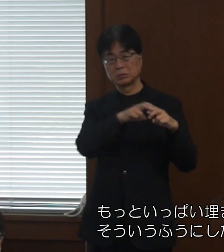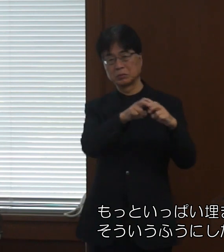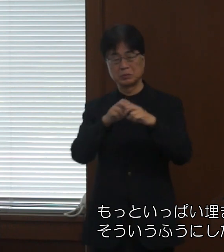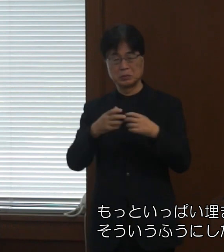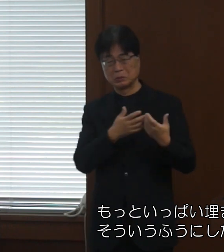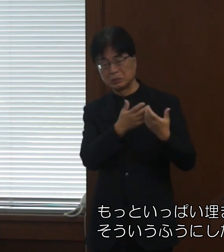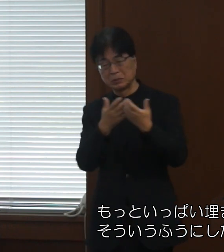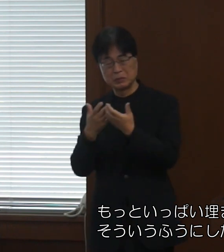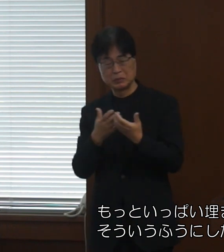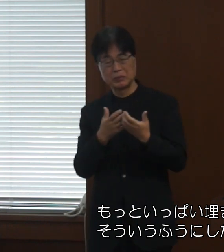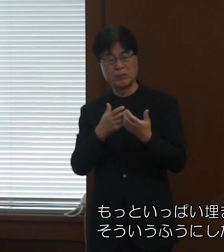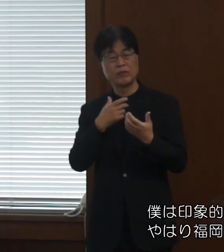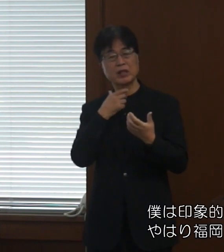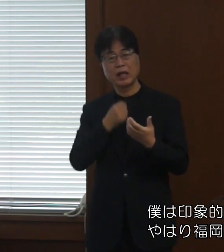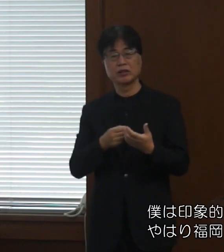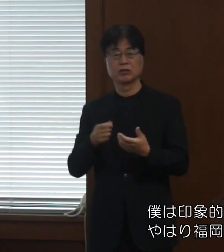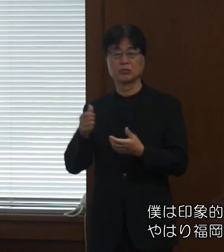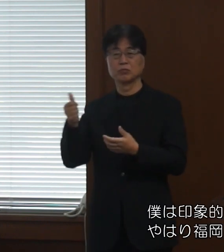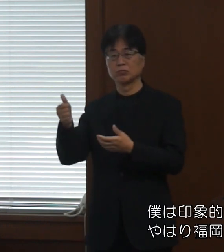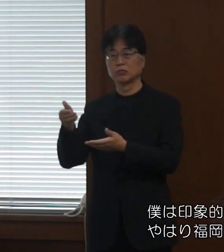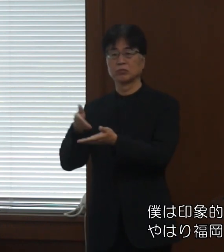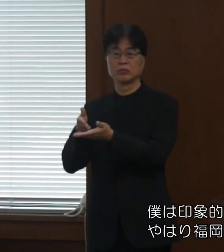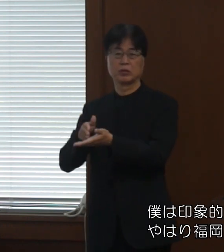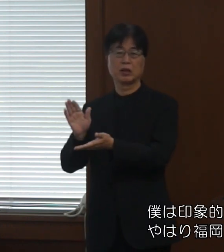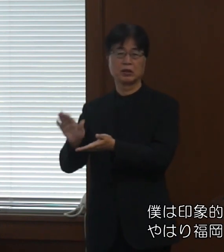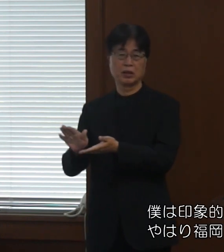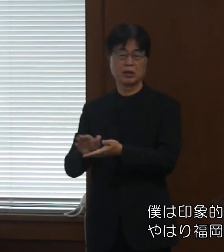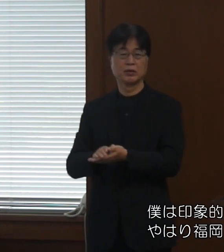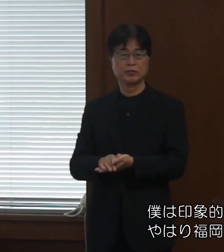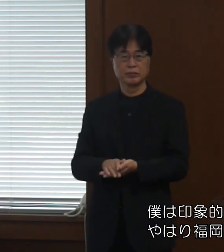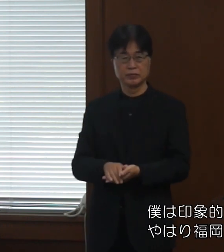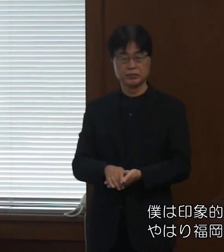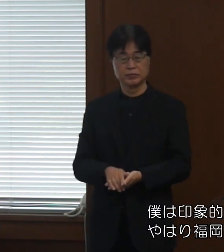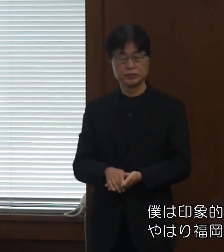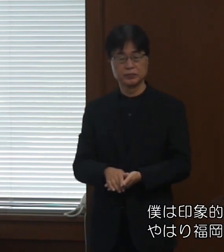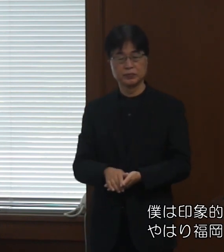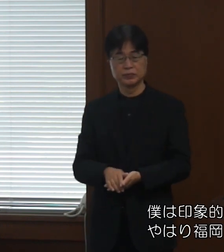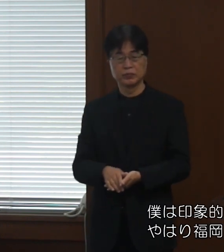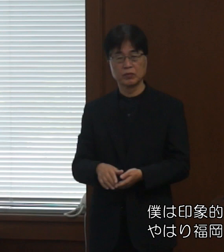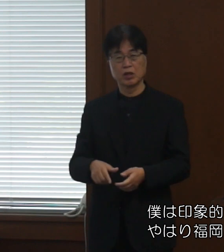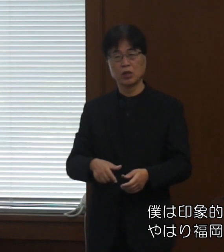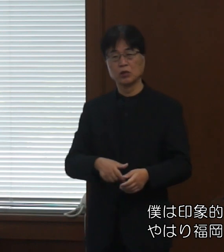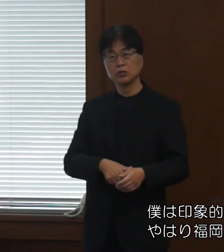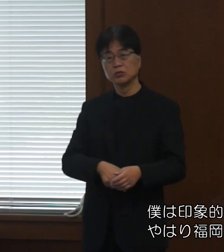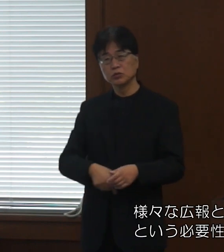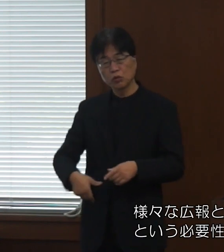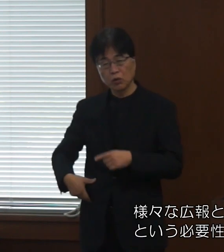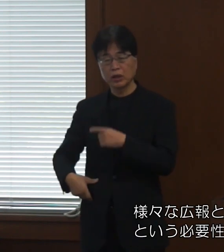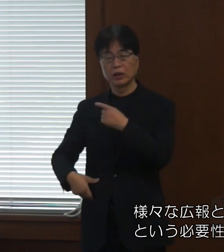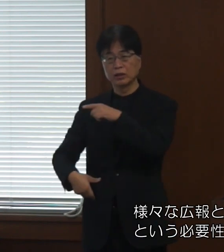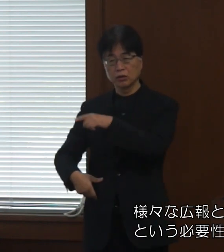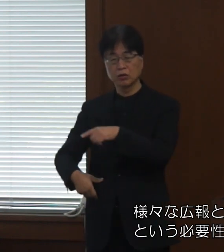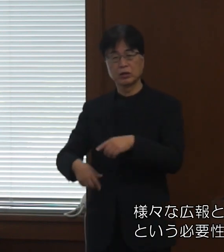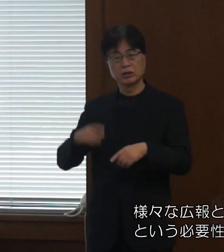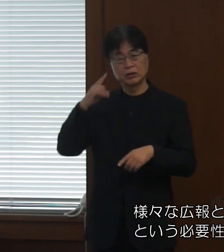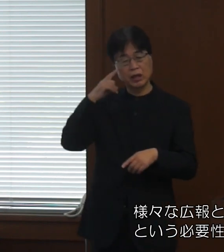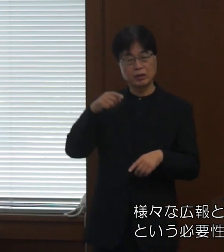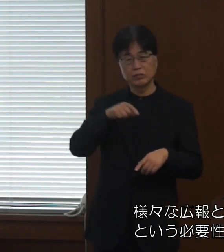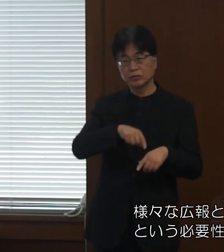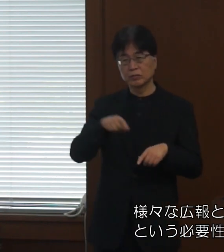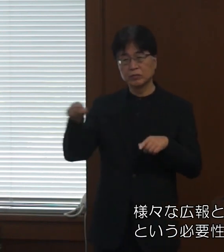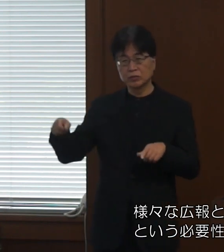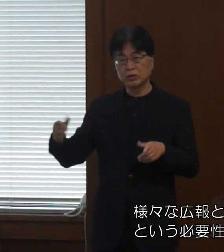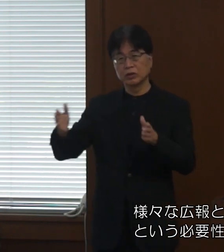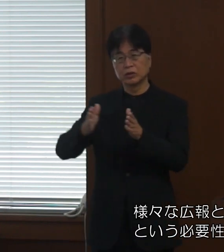したいっていうおっしゃってたのかとか印象的でやはり福岡佐賀一体となって様々な広報だとか